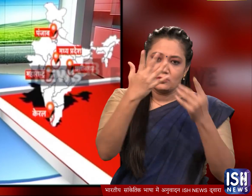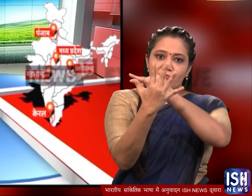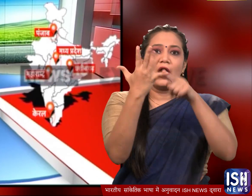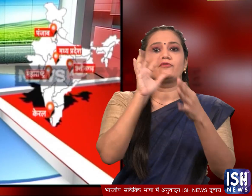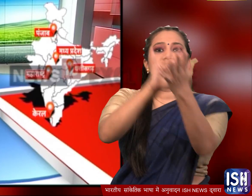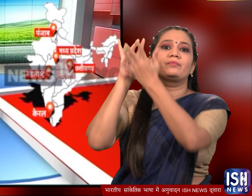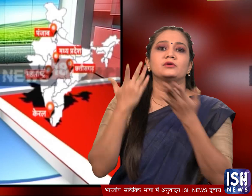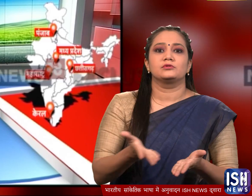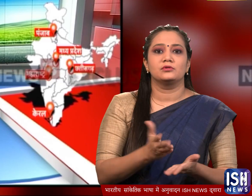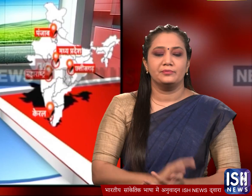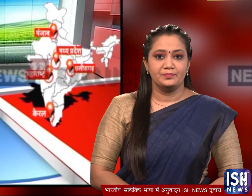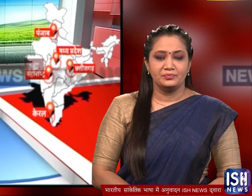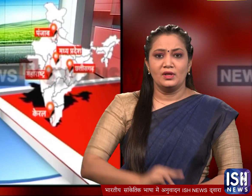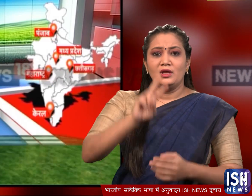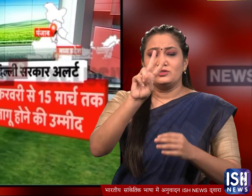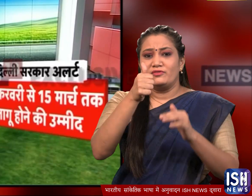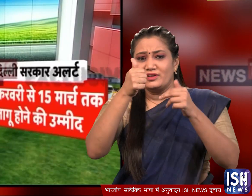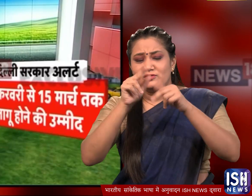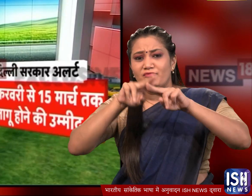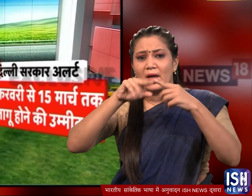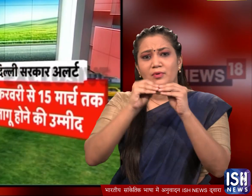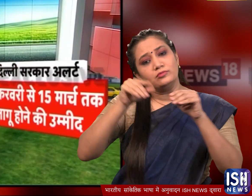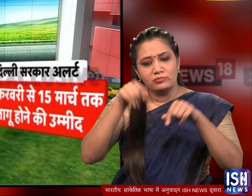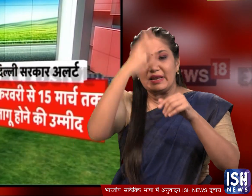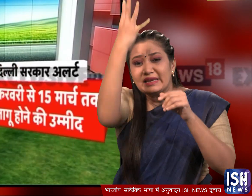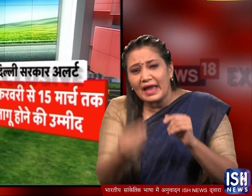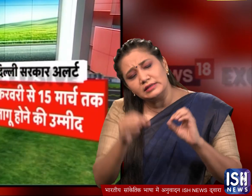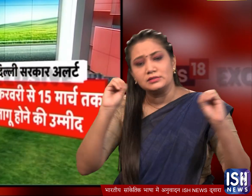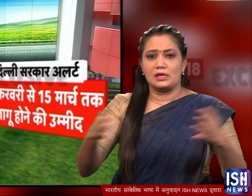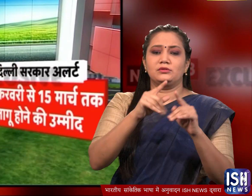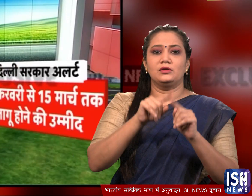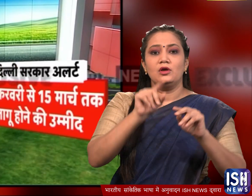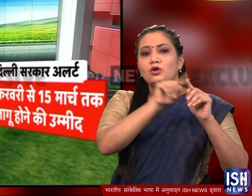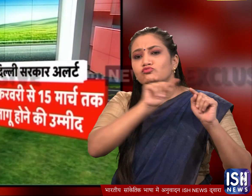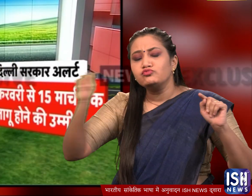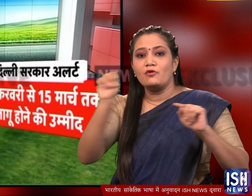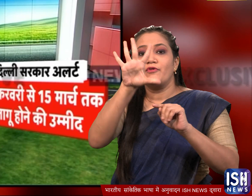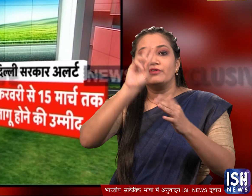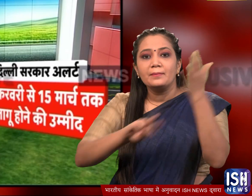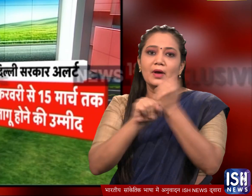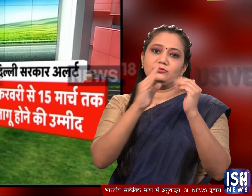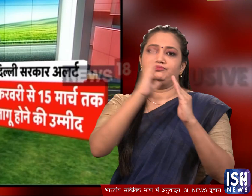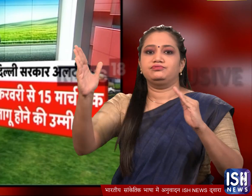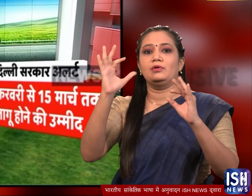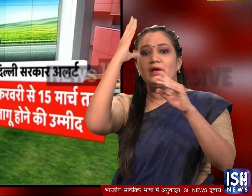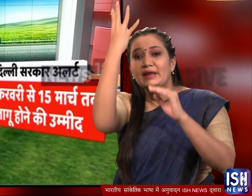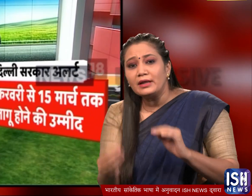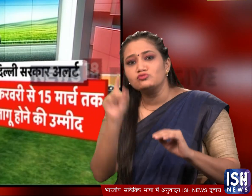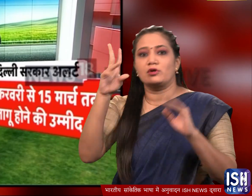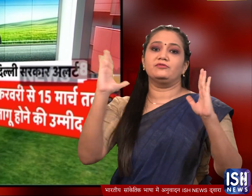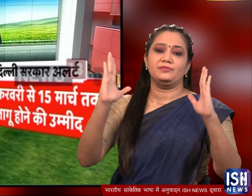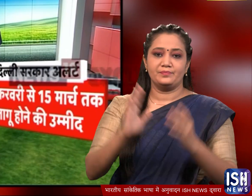86% इन्हीं जगहों से। खबर है कि 26 फरवरी की आधी रात से इसे लागू कर दिया जाएगा, जो 15 मार्च दोपहर 12 बजे तक